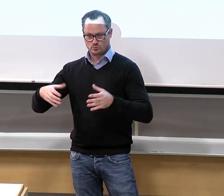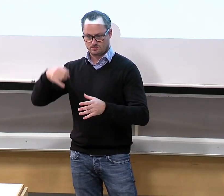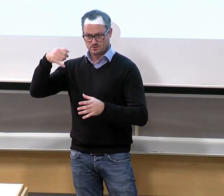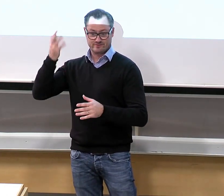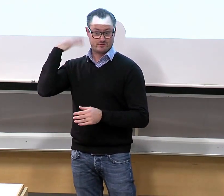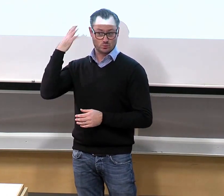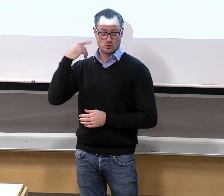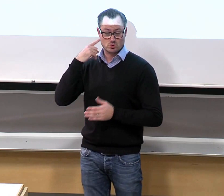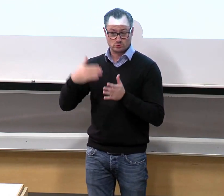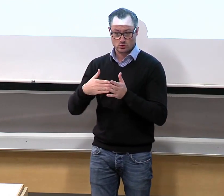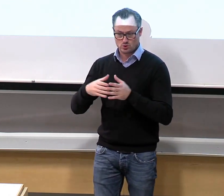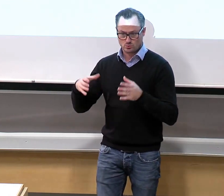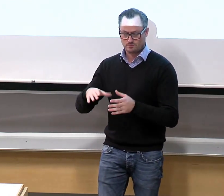att undersöka,